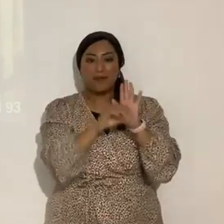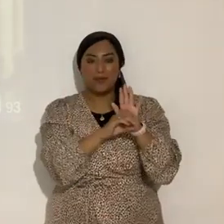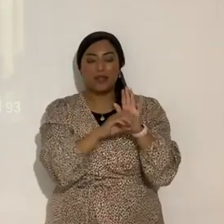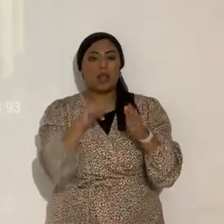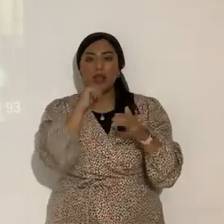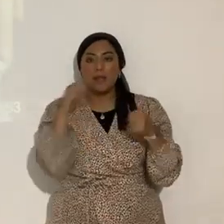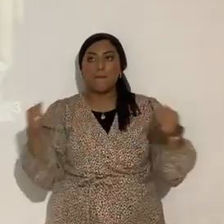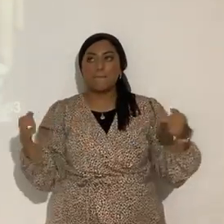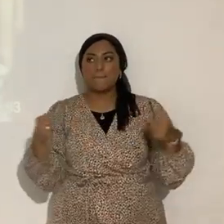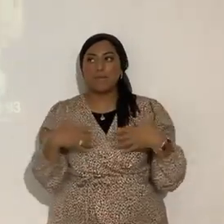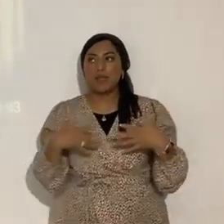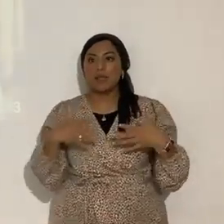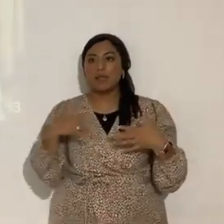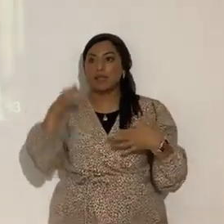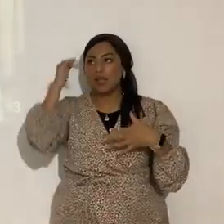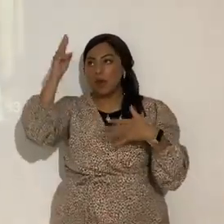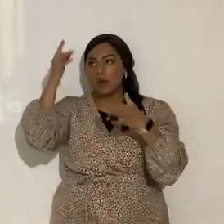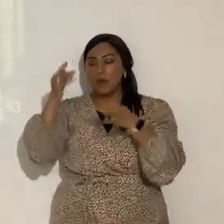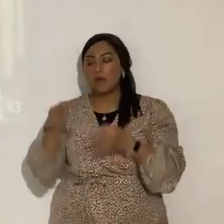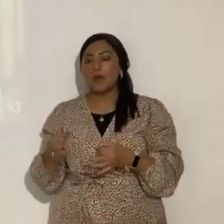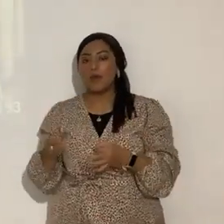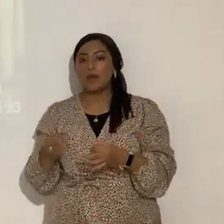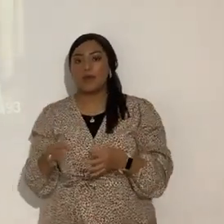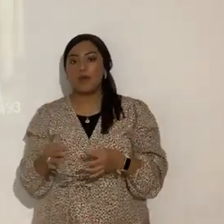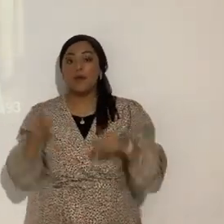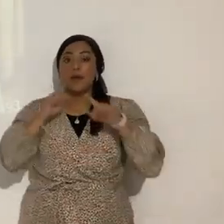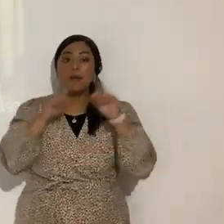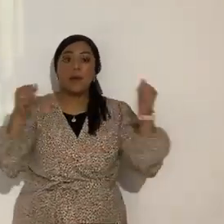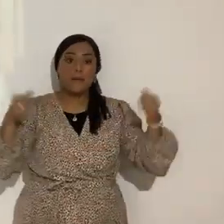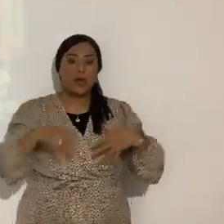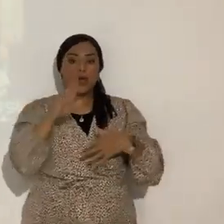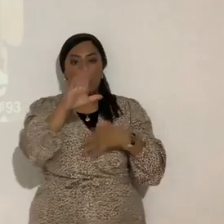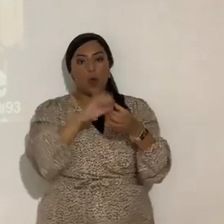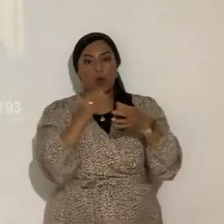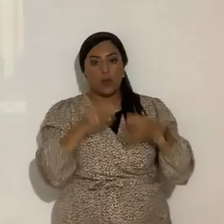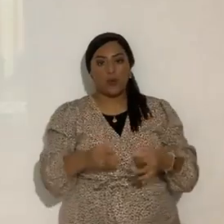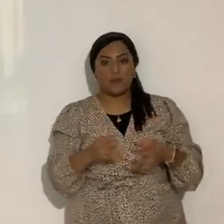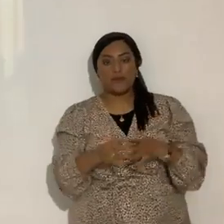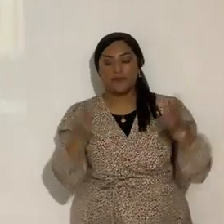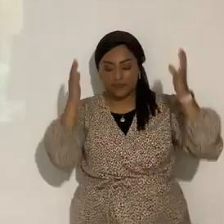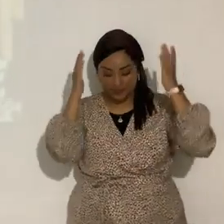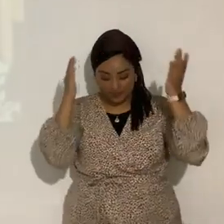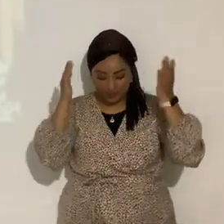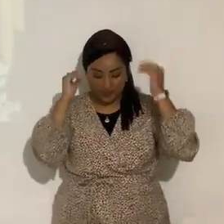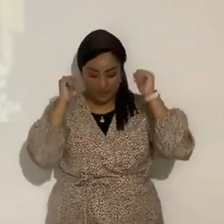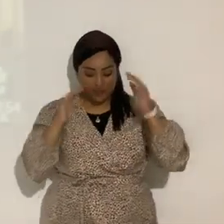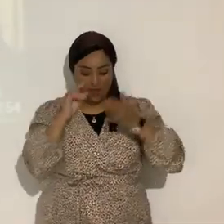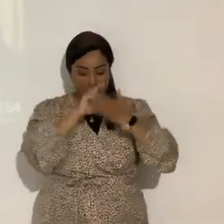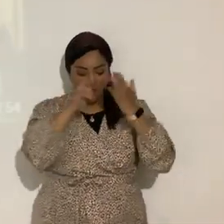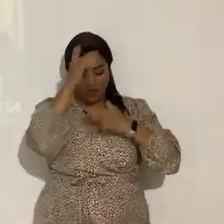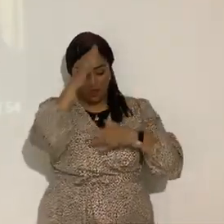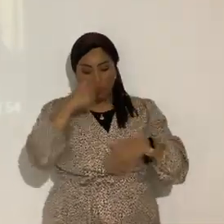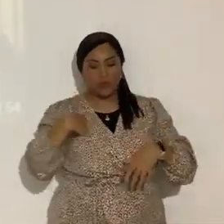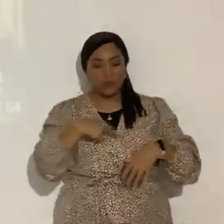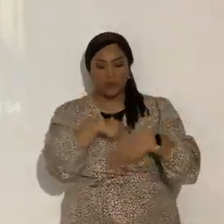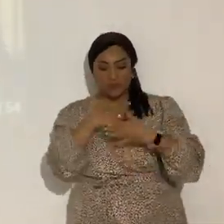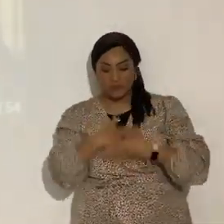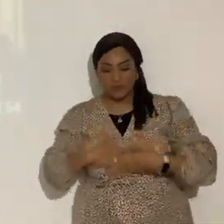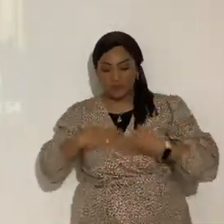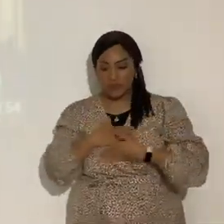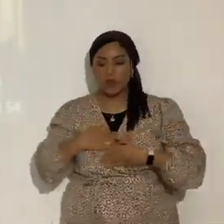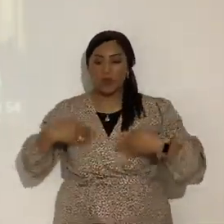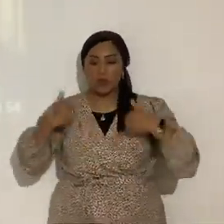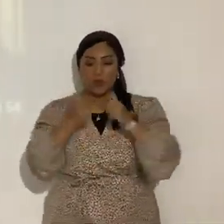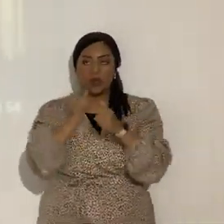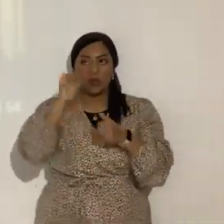voluntad de Yahweh, bendito es su nombre por siempre, sino a la propia voluntad. Padre eterno, nosotros nos deleitamos en tu